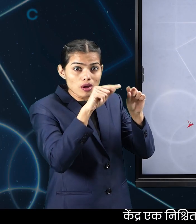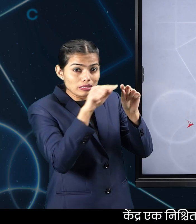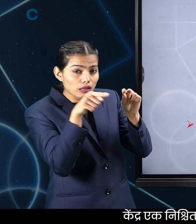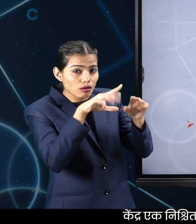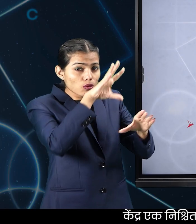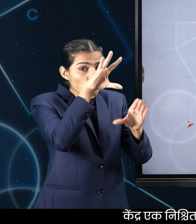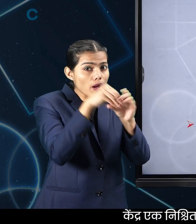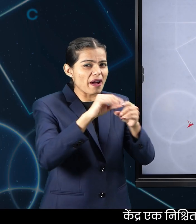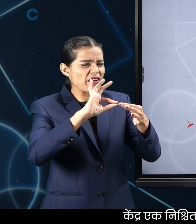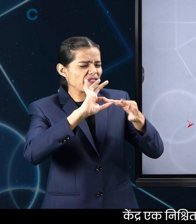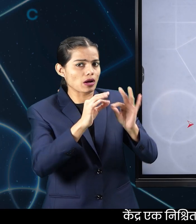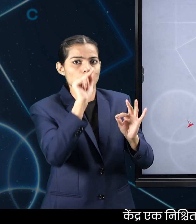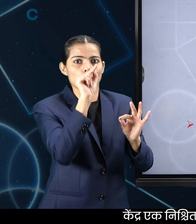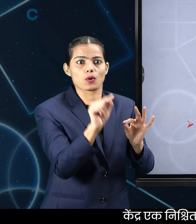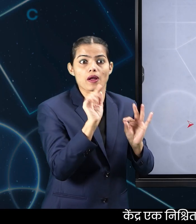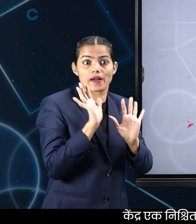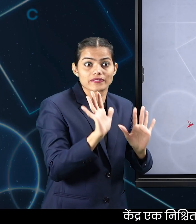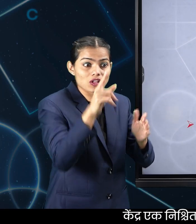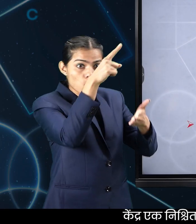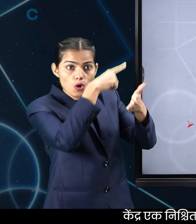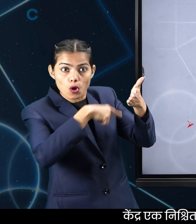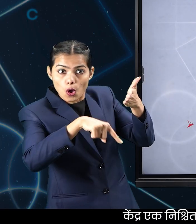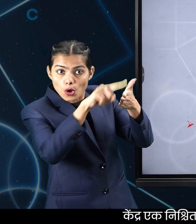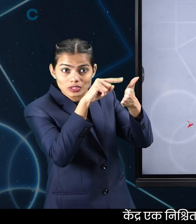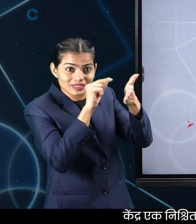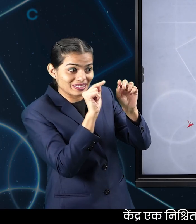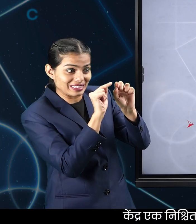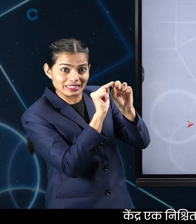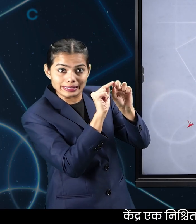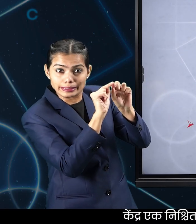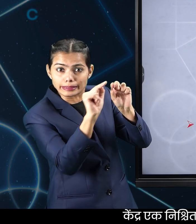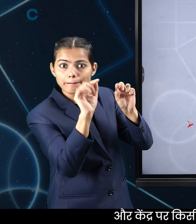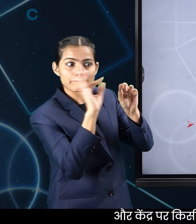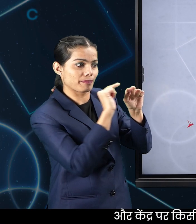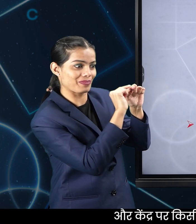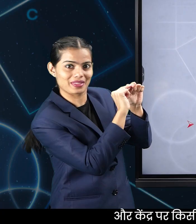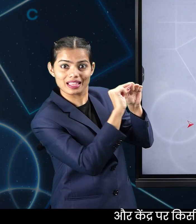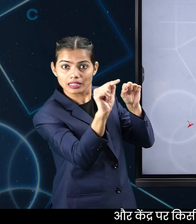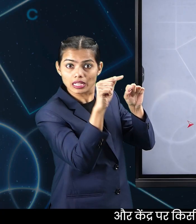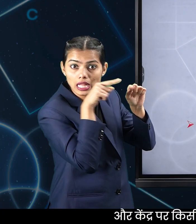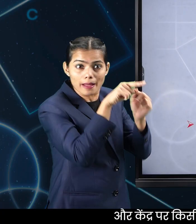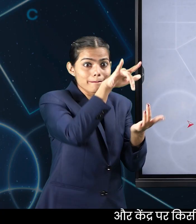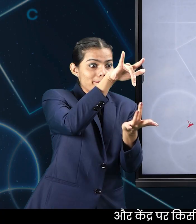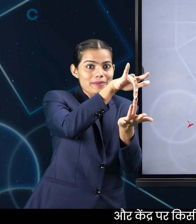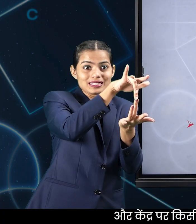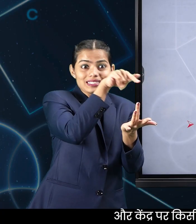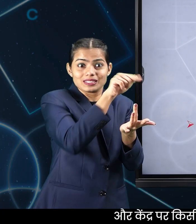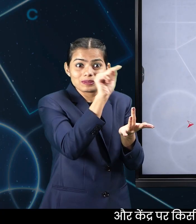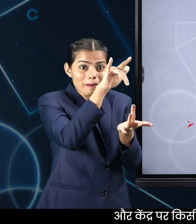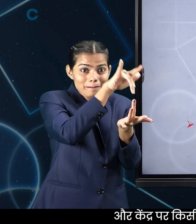के रूप में कार्य करता है, जबकि त्रिज्या वृत्त और केंद्र पर किसी भी बिंदु के बीच